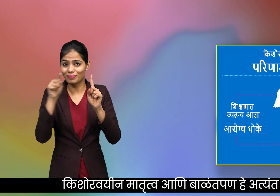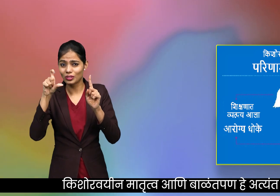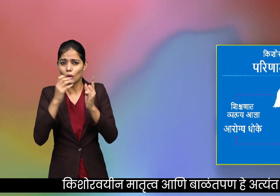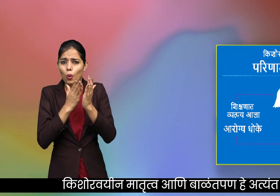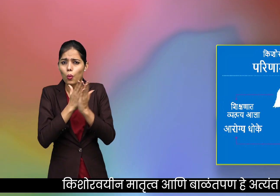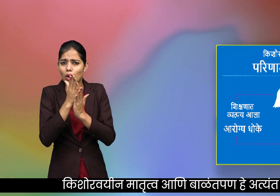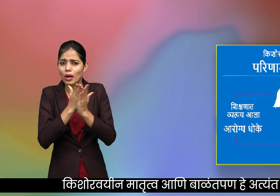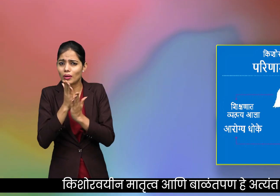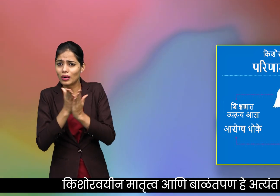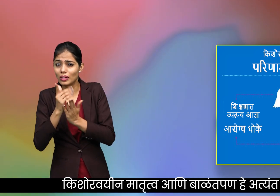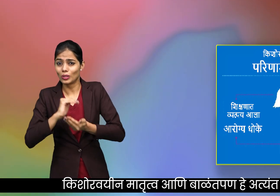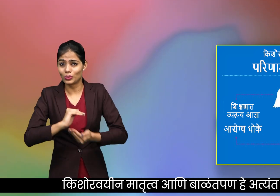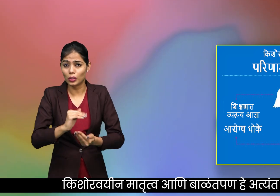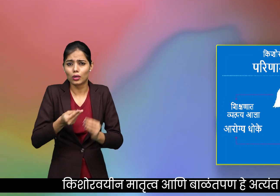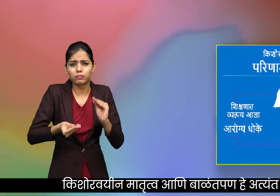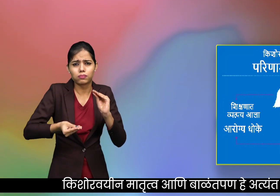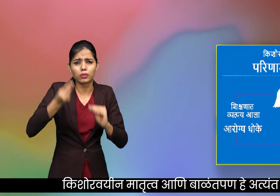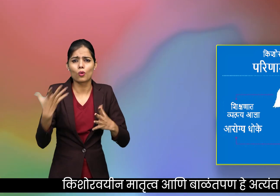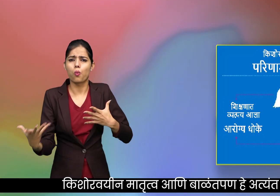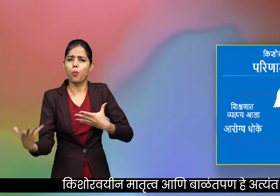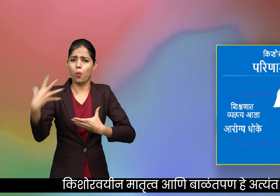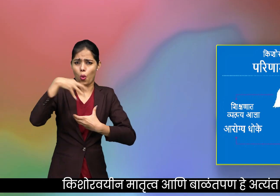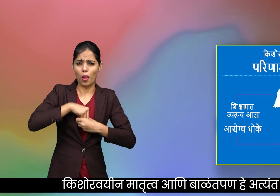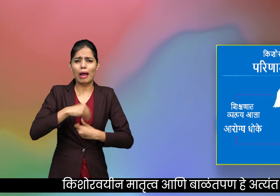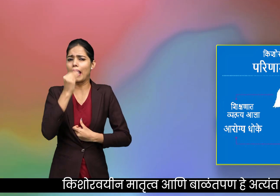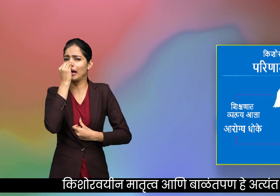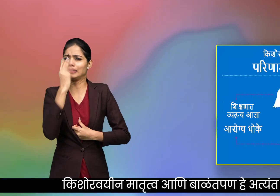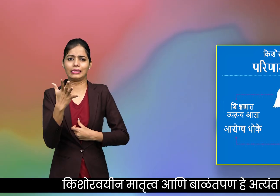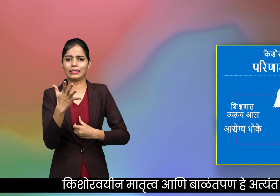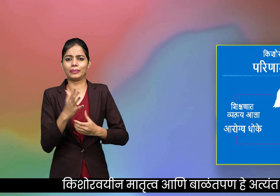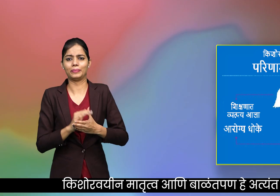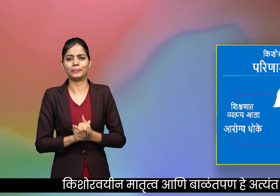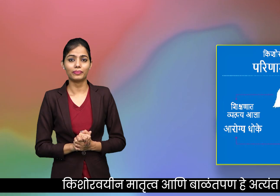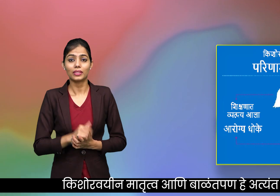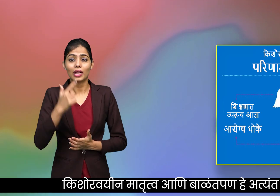किशोरवयीन मातृत्व आणि बाळंतपण हे अत्यंत गुंतागुंतीचे आहे.